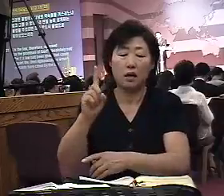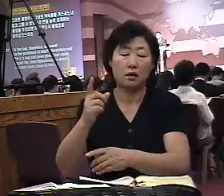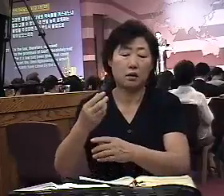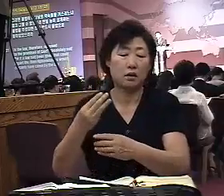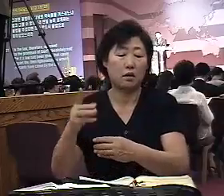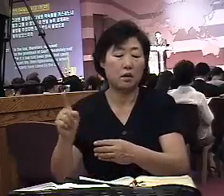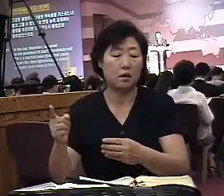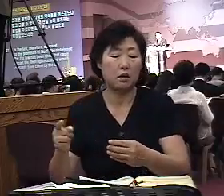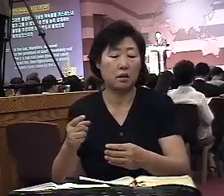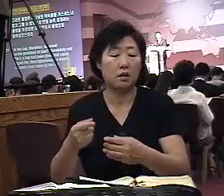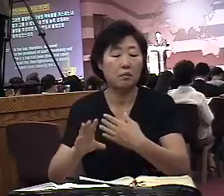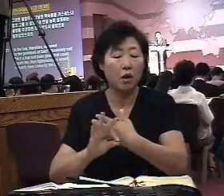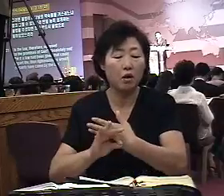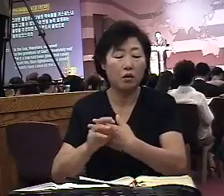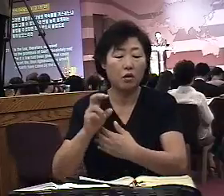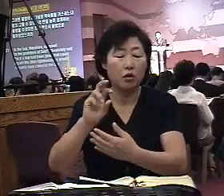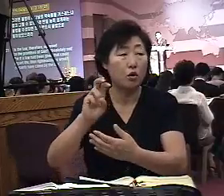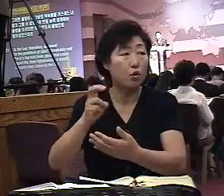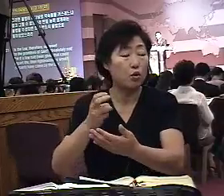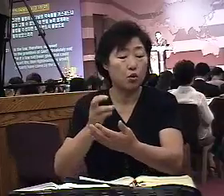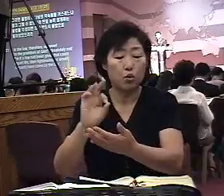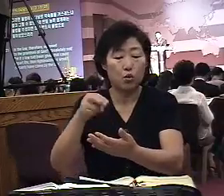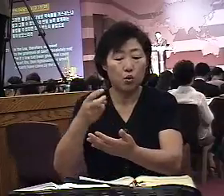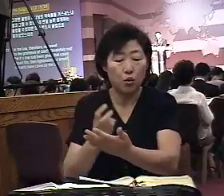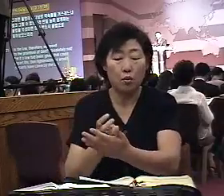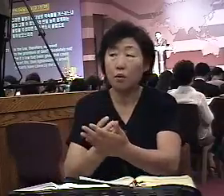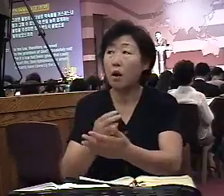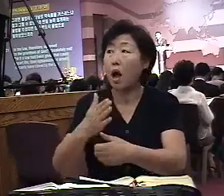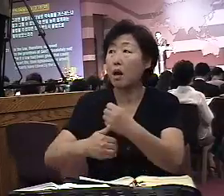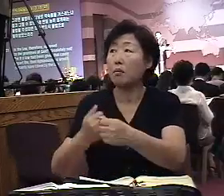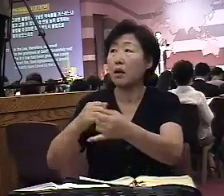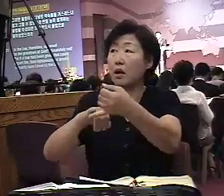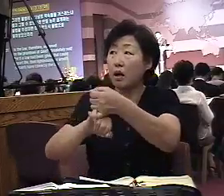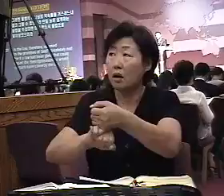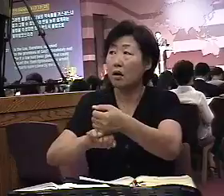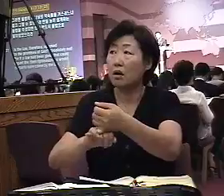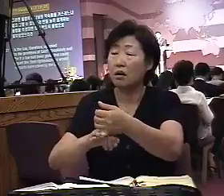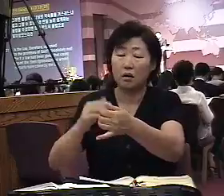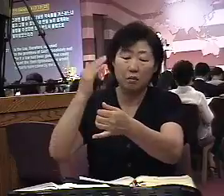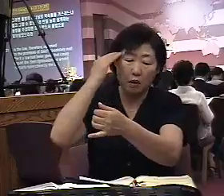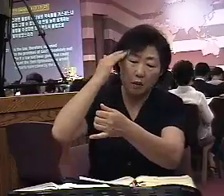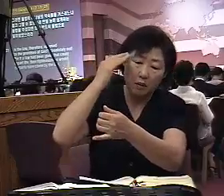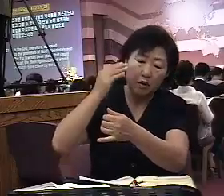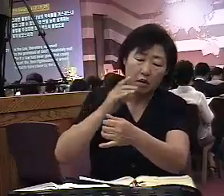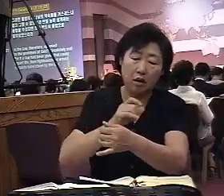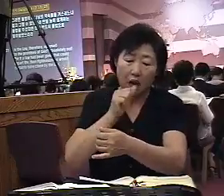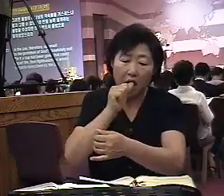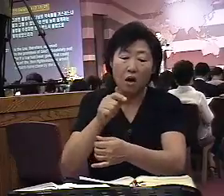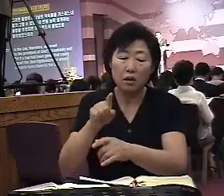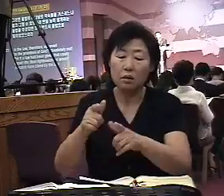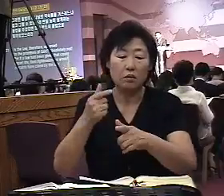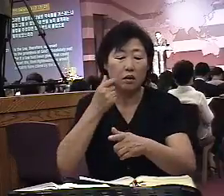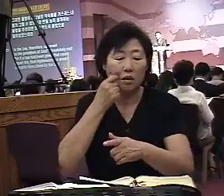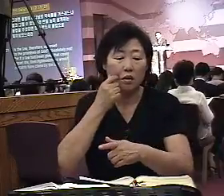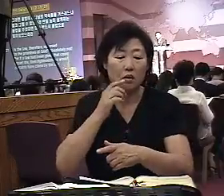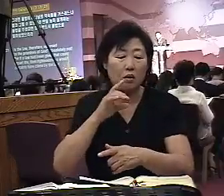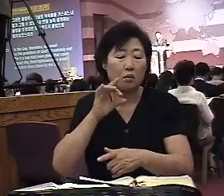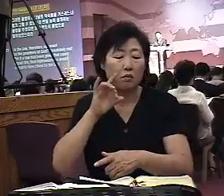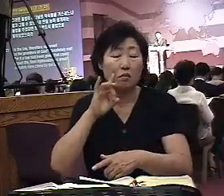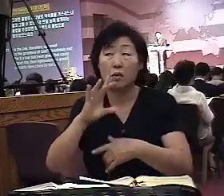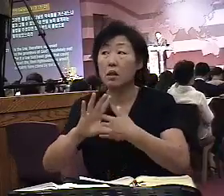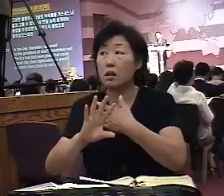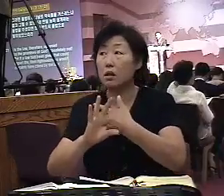하나이시니라. 그러면 율법이 하나님의 약속들을 거스리느냐? 결코 그럴 수 없느니라. 만일 능히 살게 하는